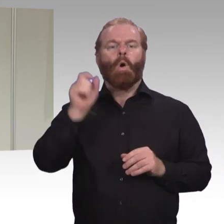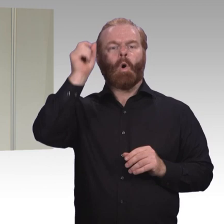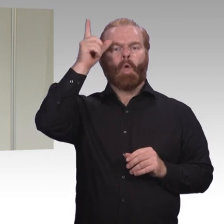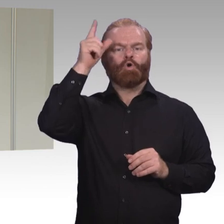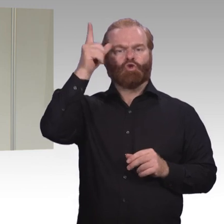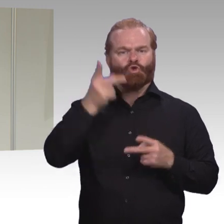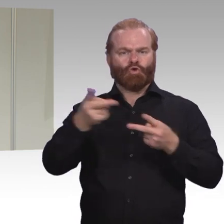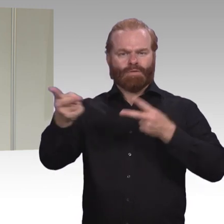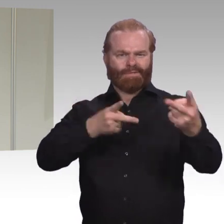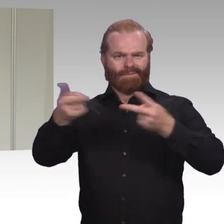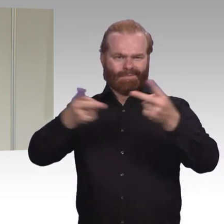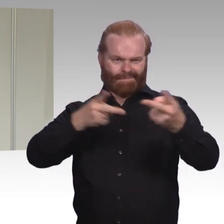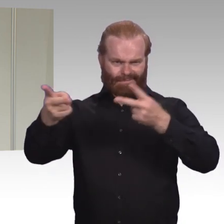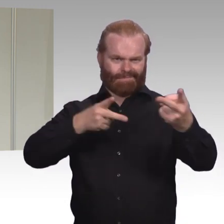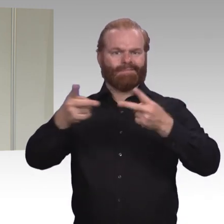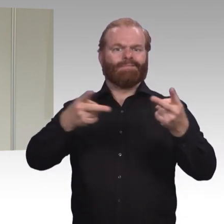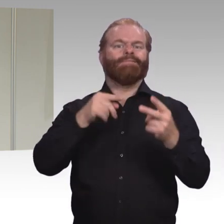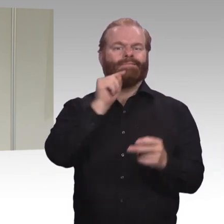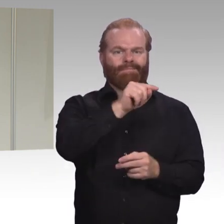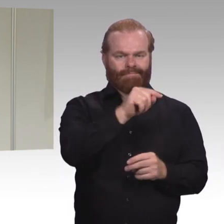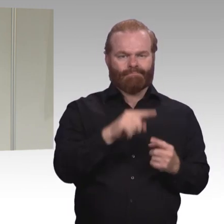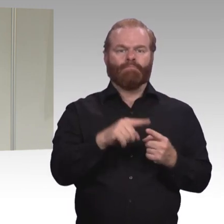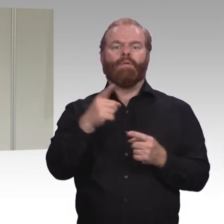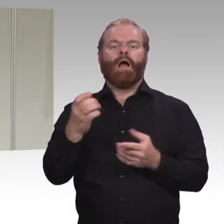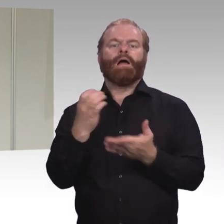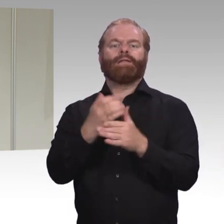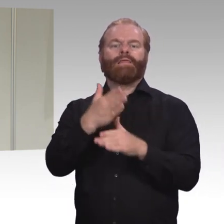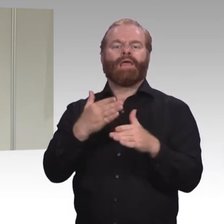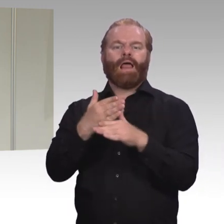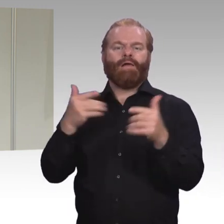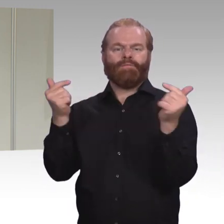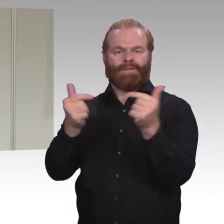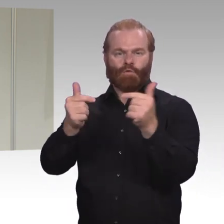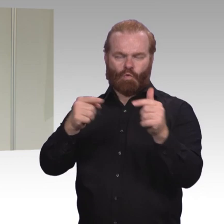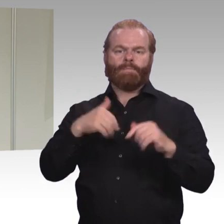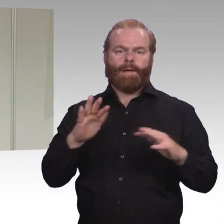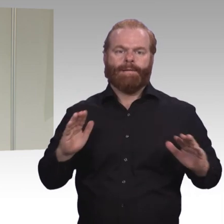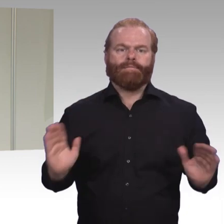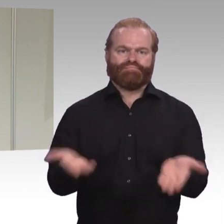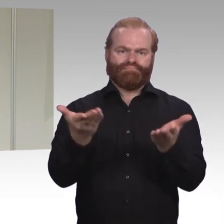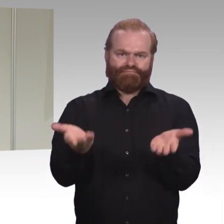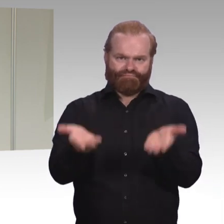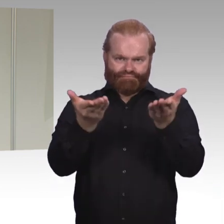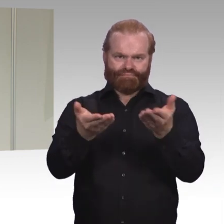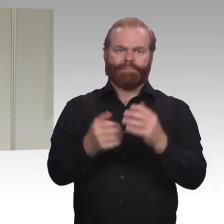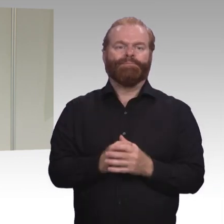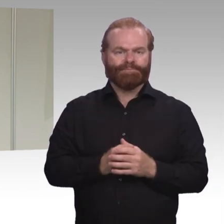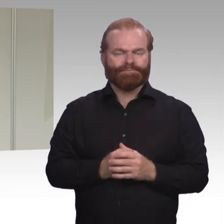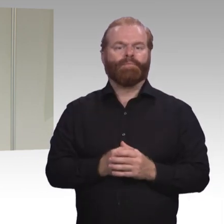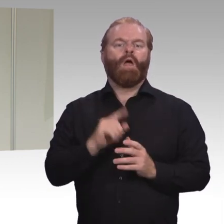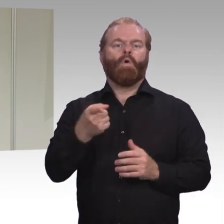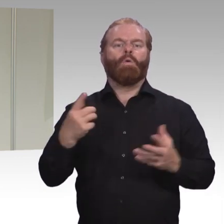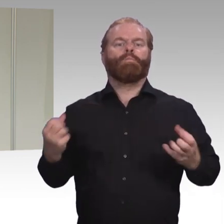Anpassung und zur Verbesserung der Beschaffungs- und Nutzungsorganisation liegen auf dem Tisch, und wir werden nach Ende der Sommerpause